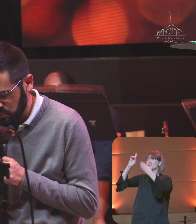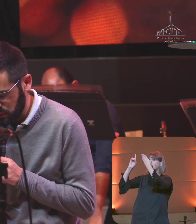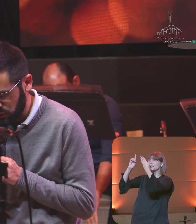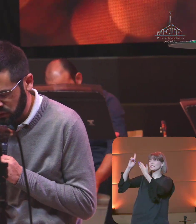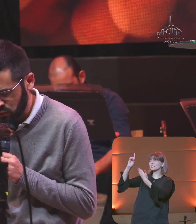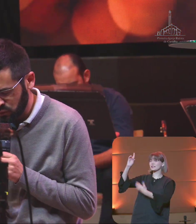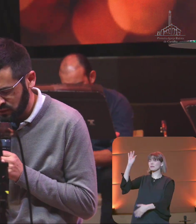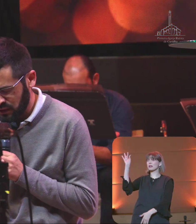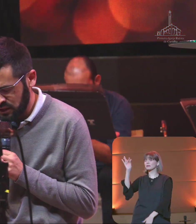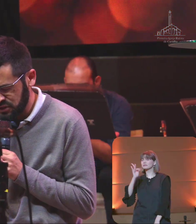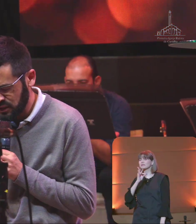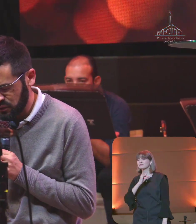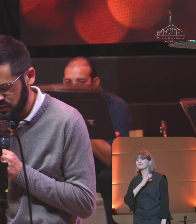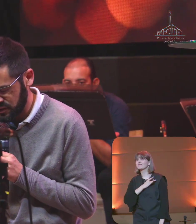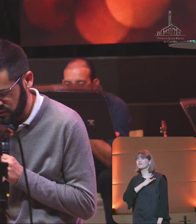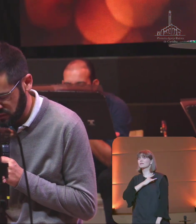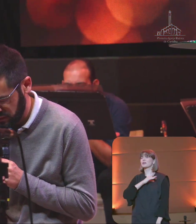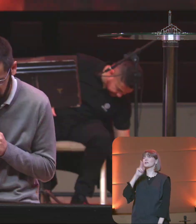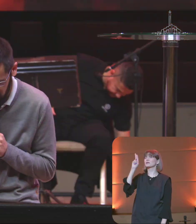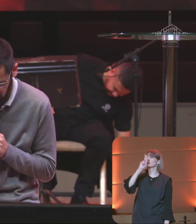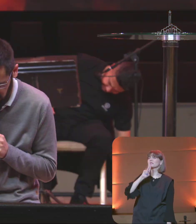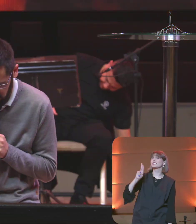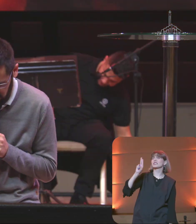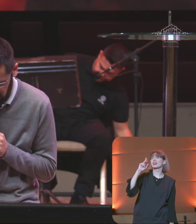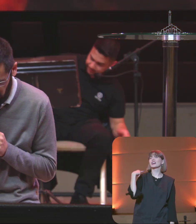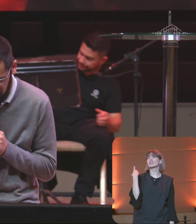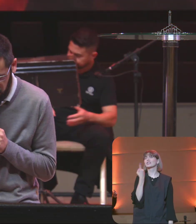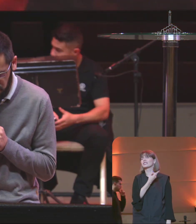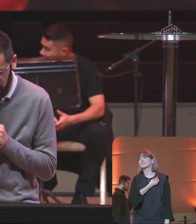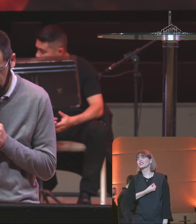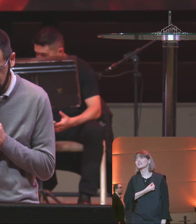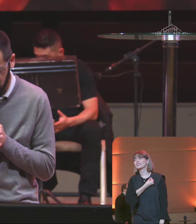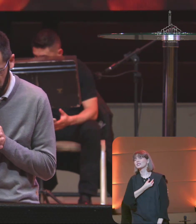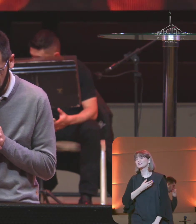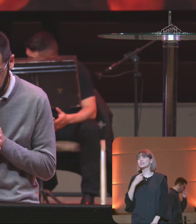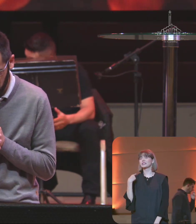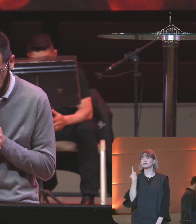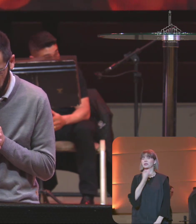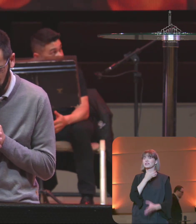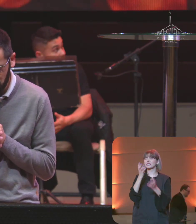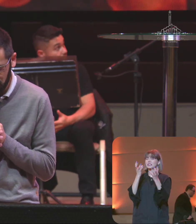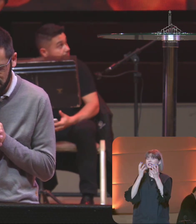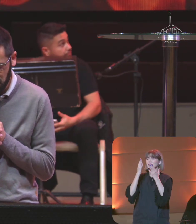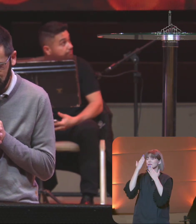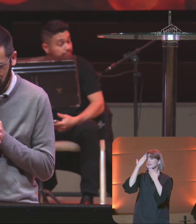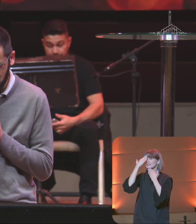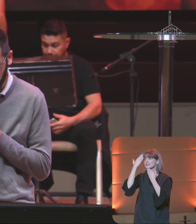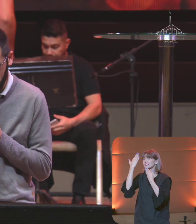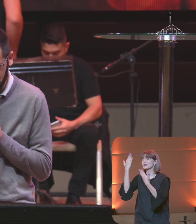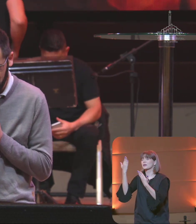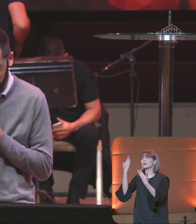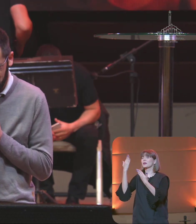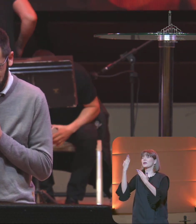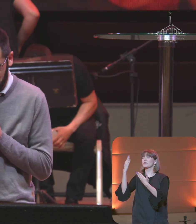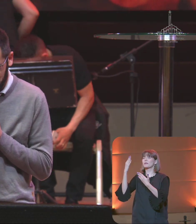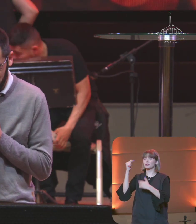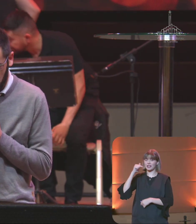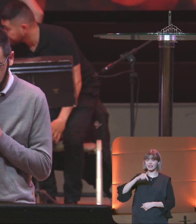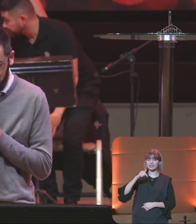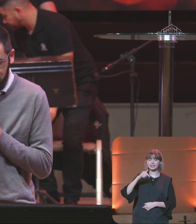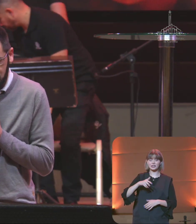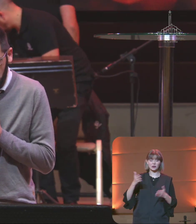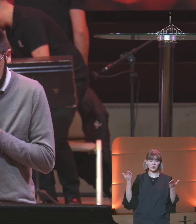toque, pelo teu agir em nossas vidas. E nós queremos te agradecer, ó Deus, pela oportunidade que temos, Pai,